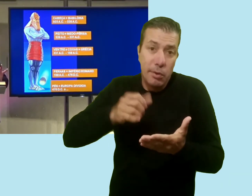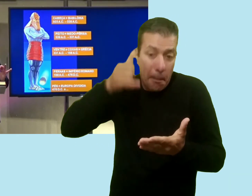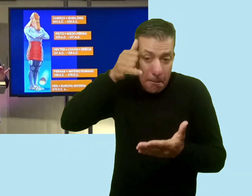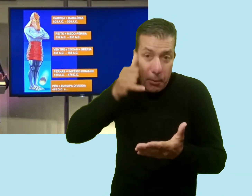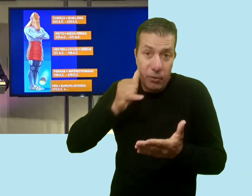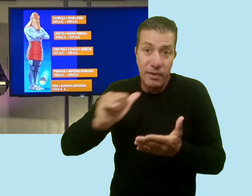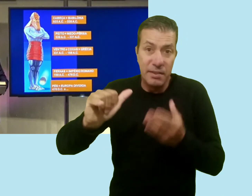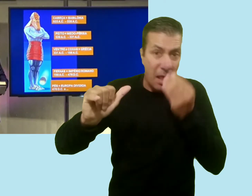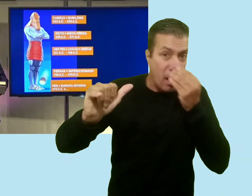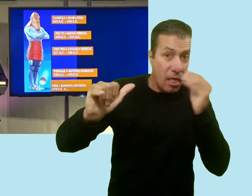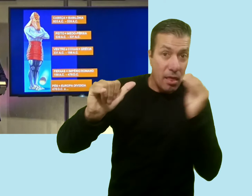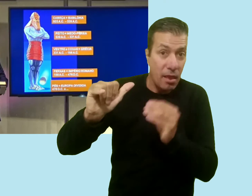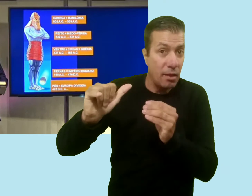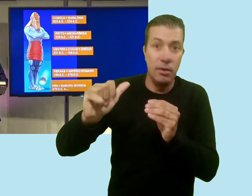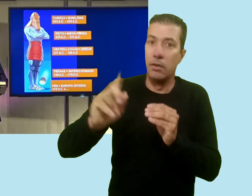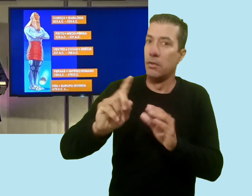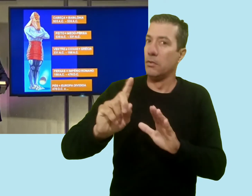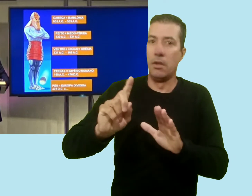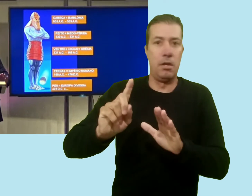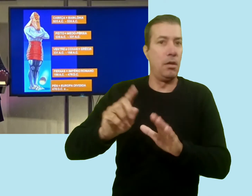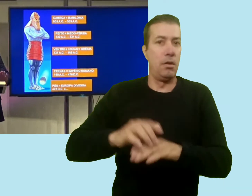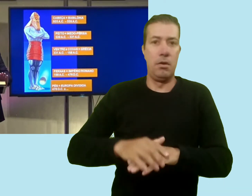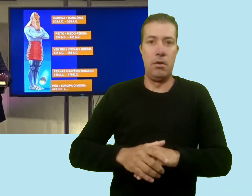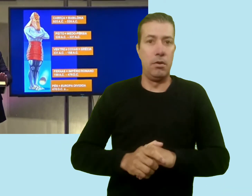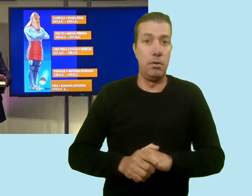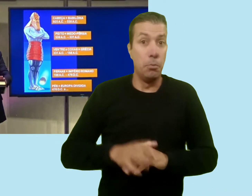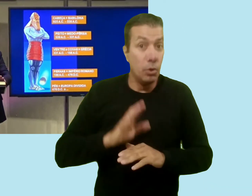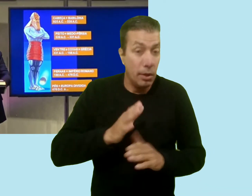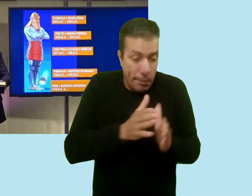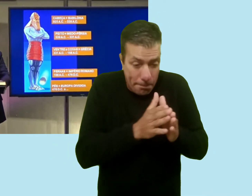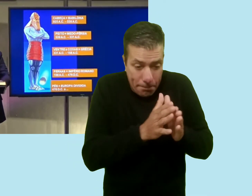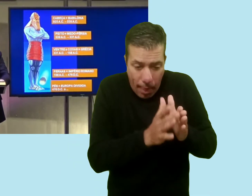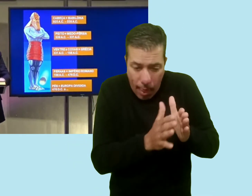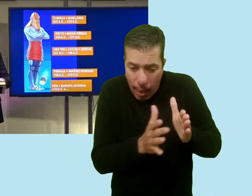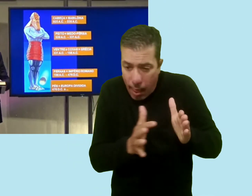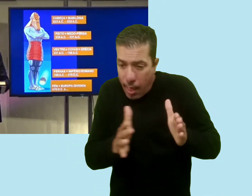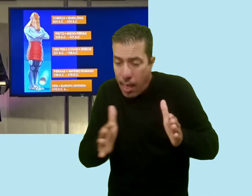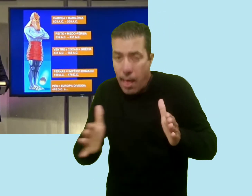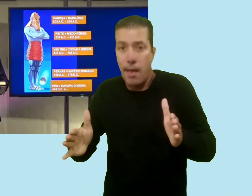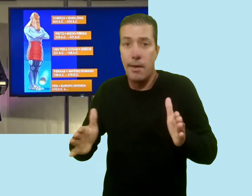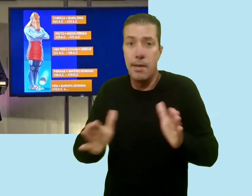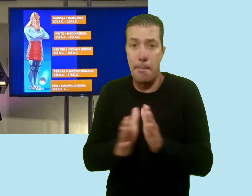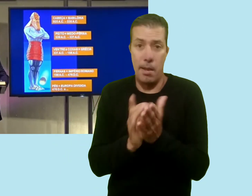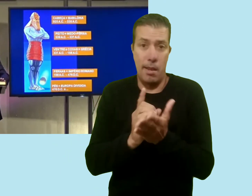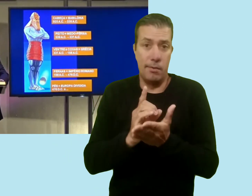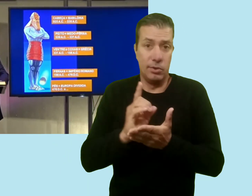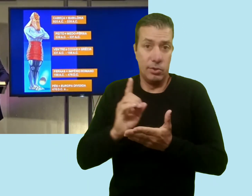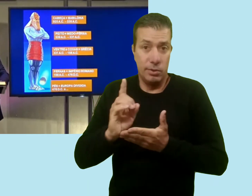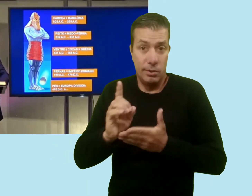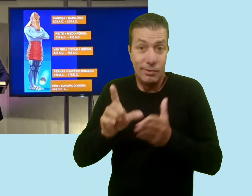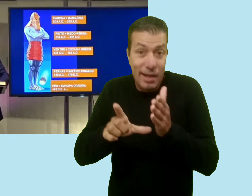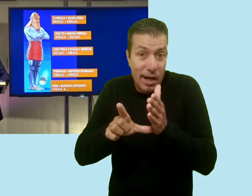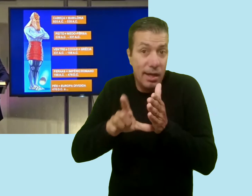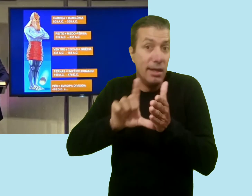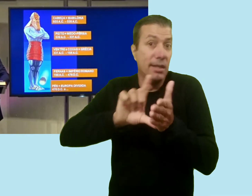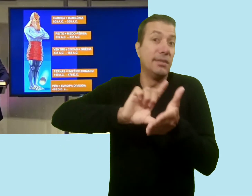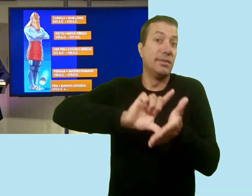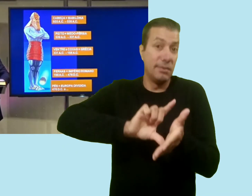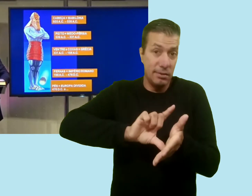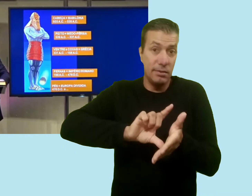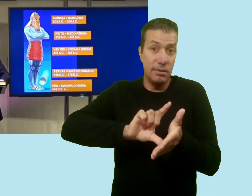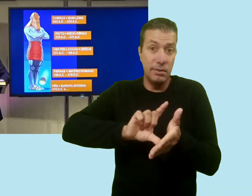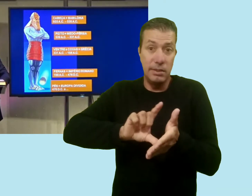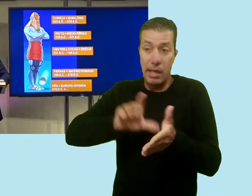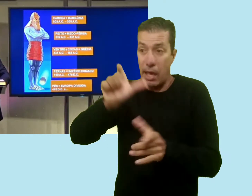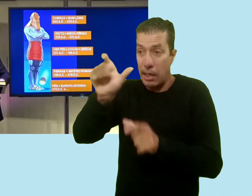as profecias. E é por isso que a gente começou essa série de palestras falando do que a Bíblia antecipou e